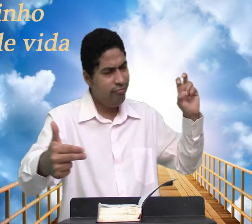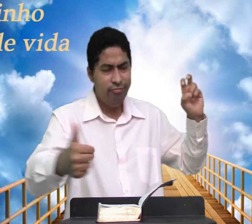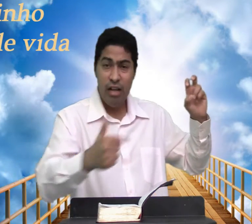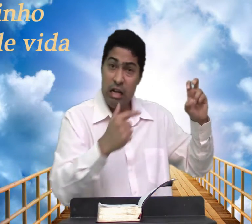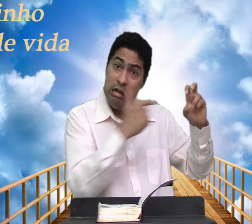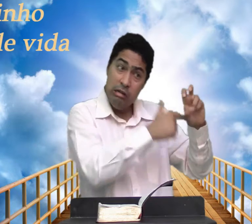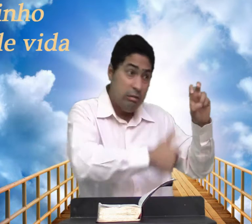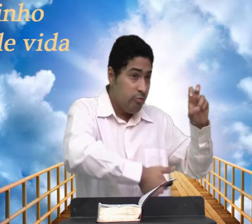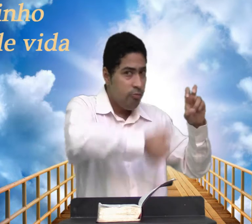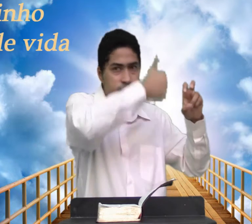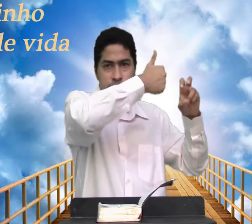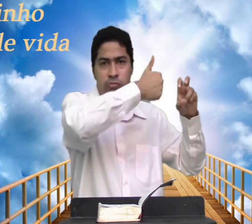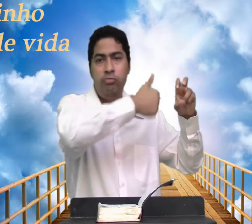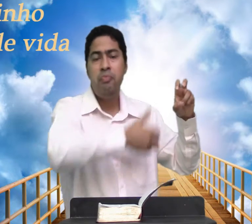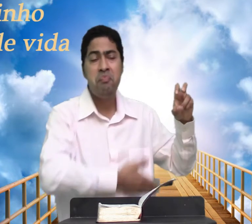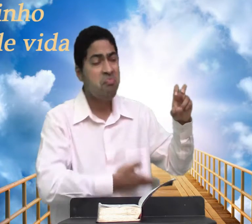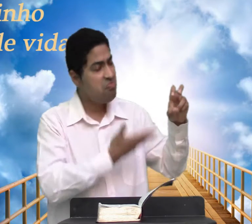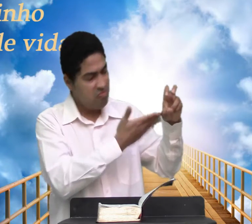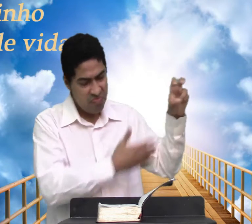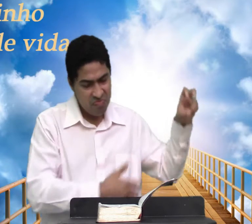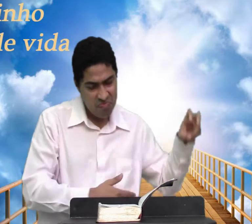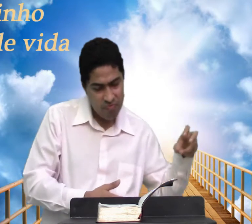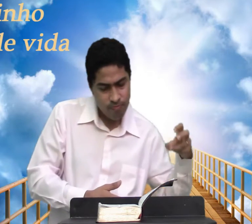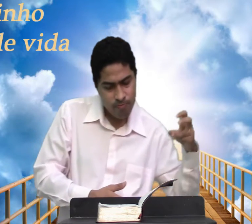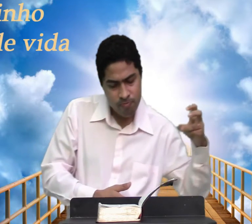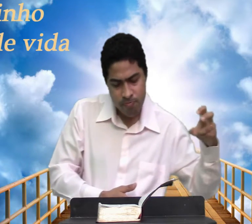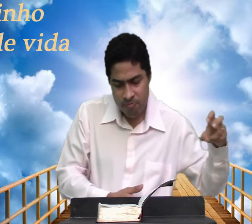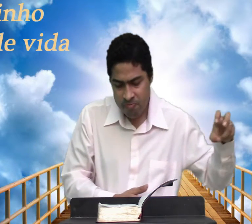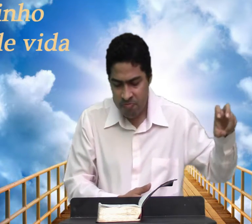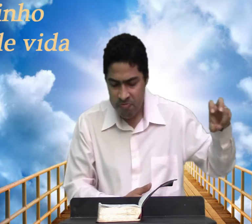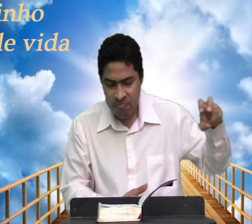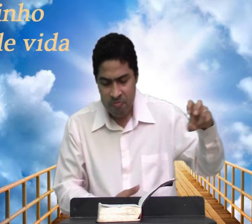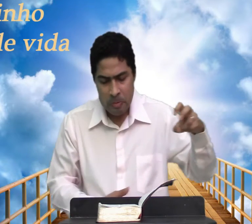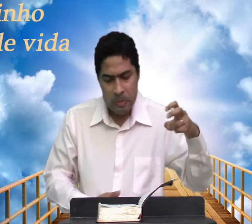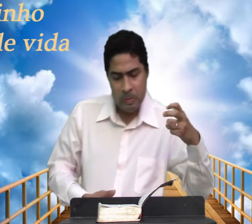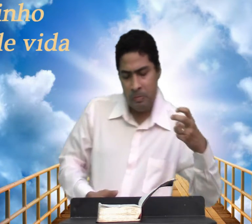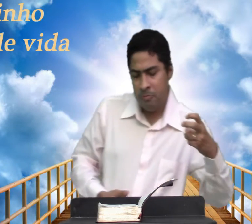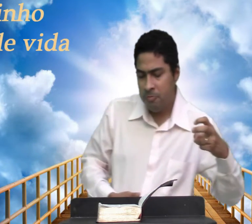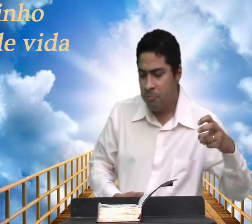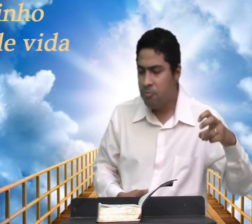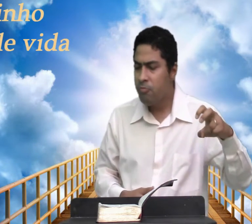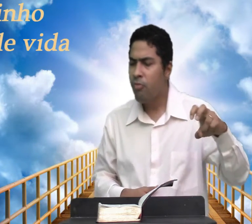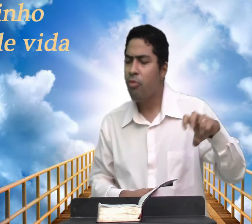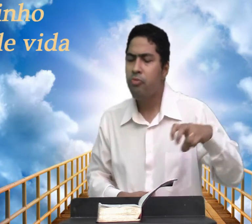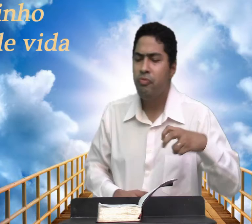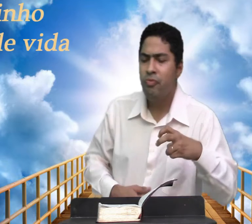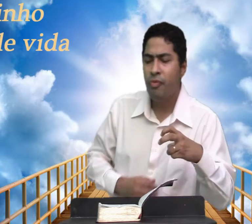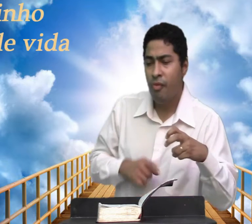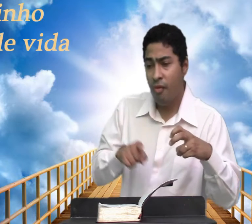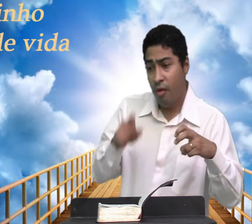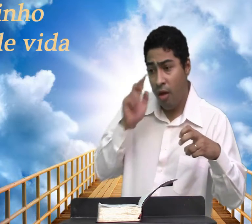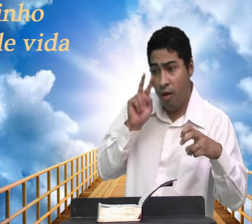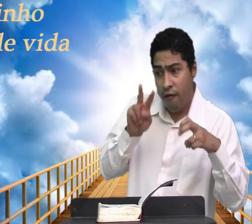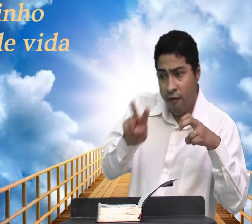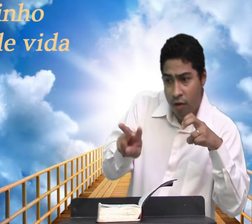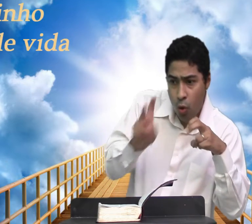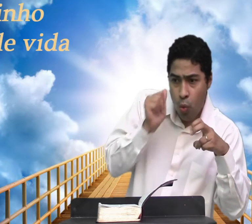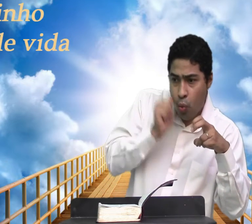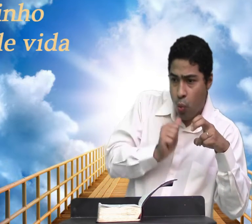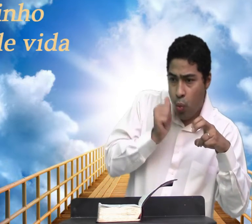essa serpente, ela vai ao encontro de Eva, a mulher, né, a primeira mulher criada,